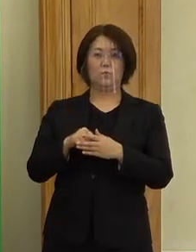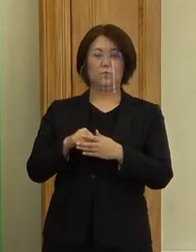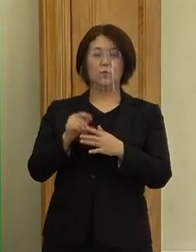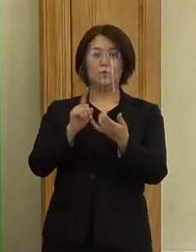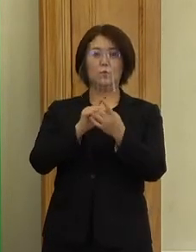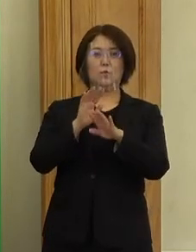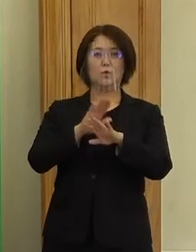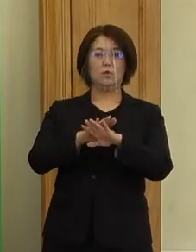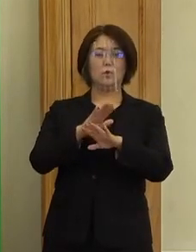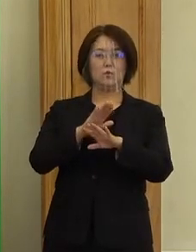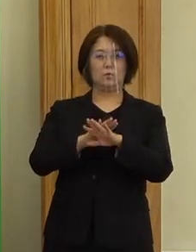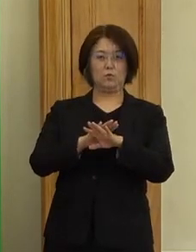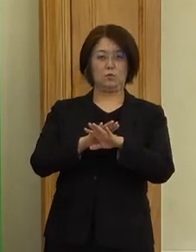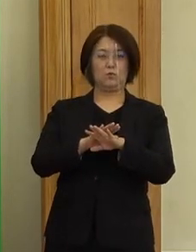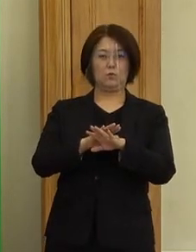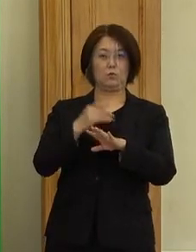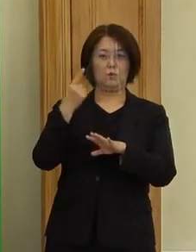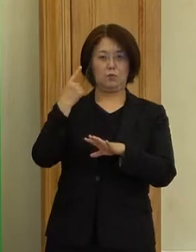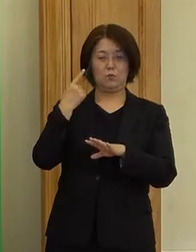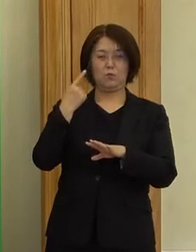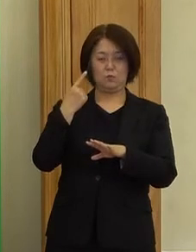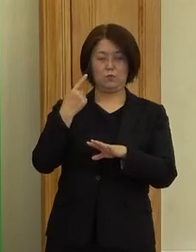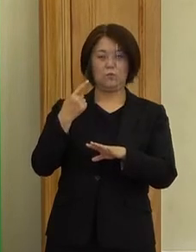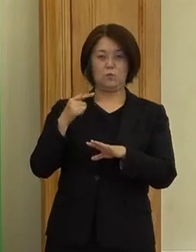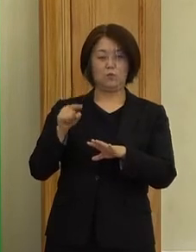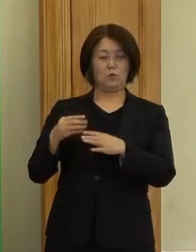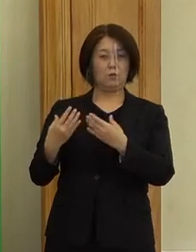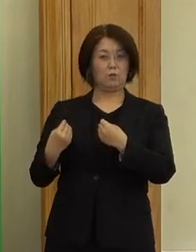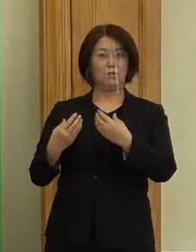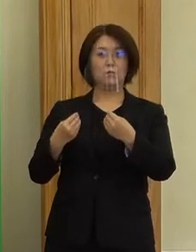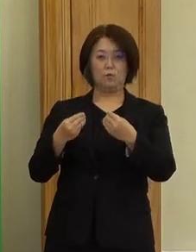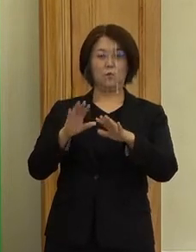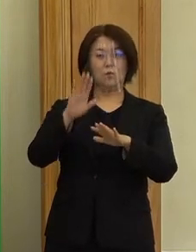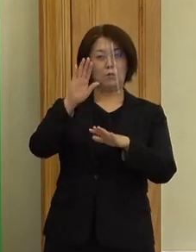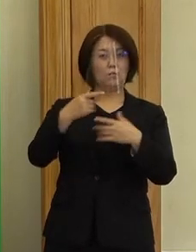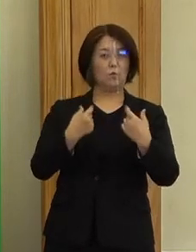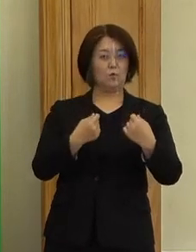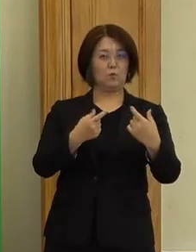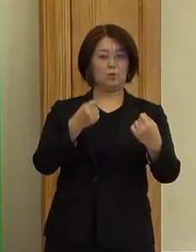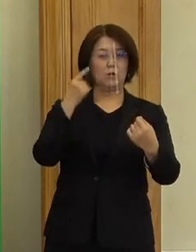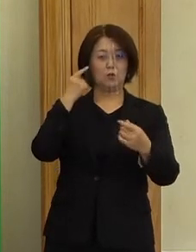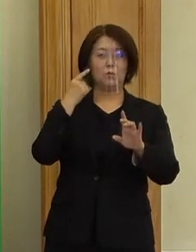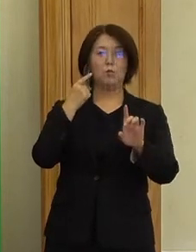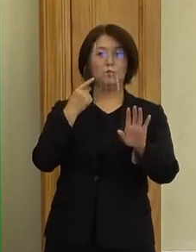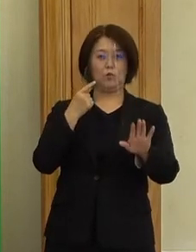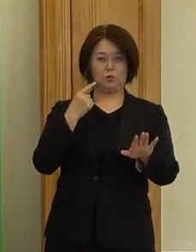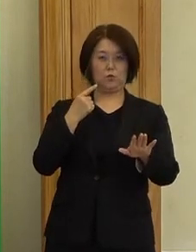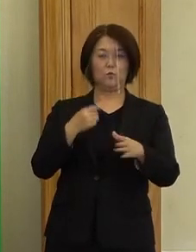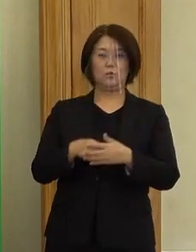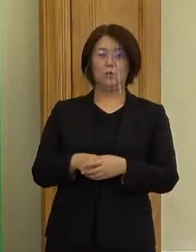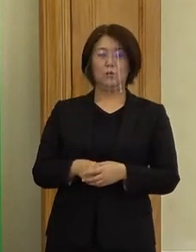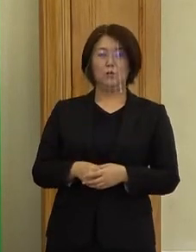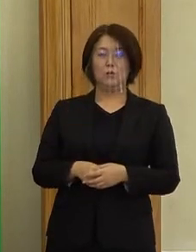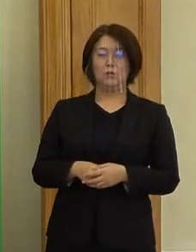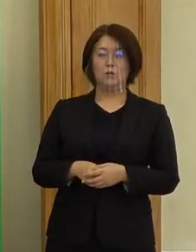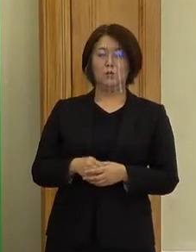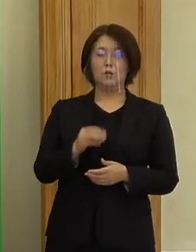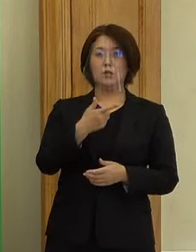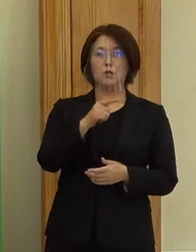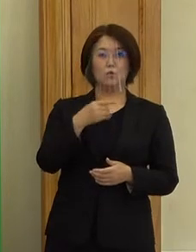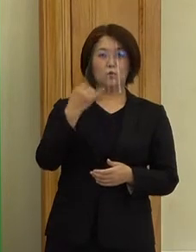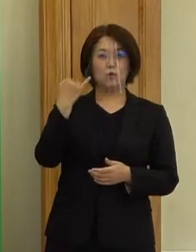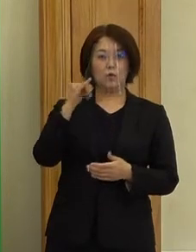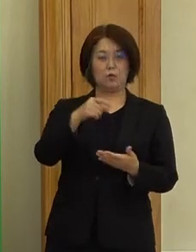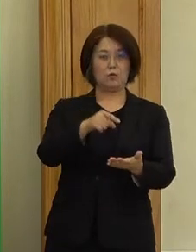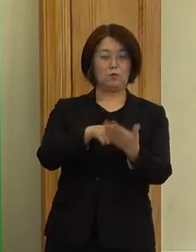対策だというふうにということは今も変わらないし、これからもそうだというふうに思っています。その上でいろいろなご発言が